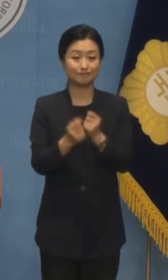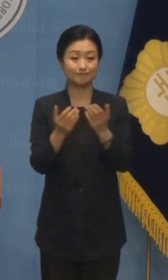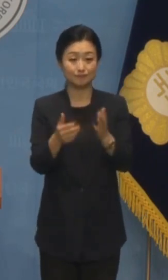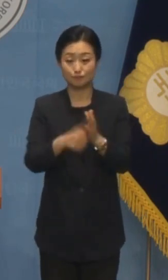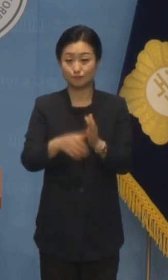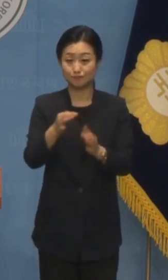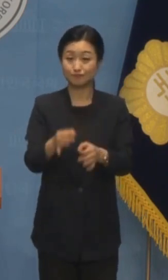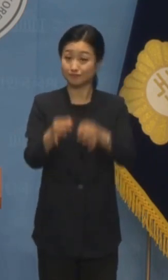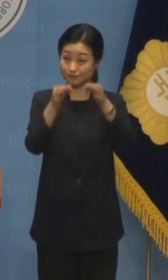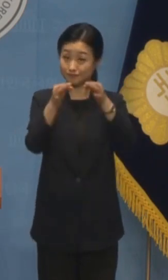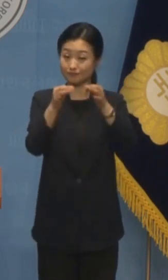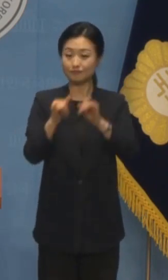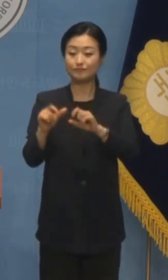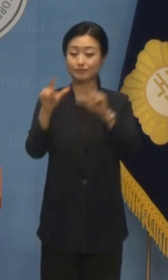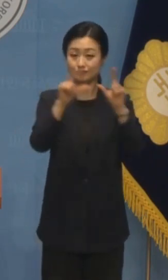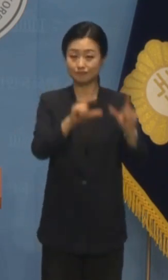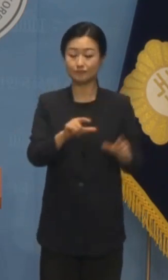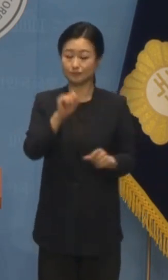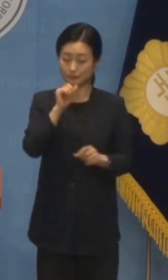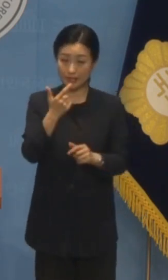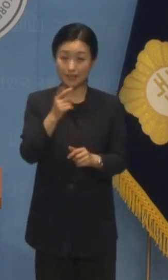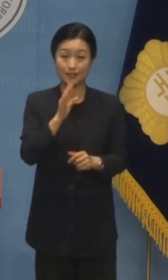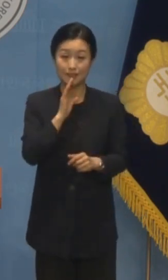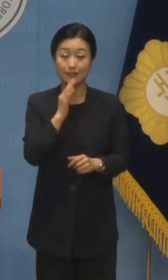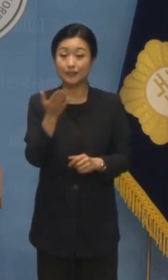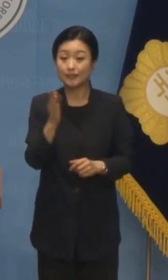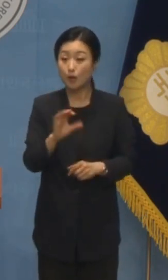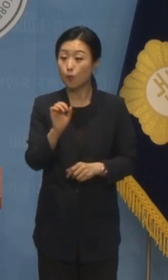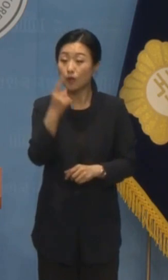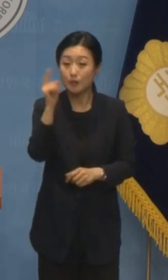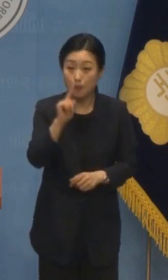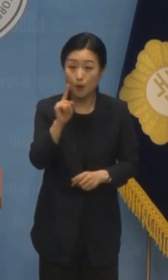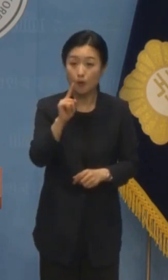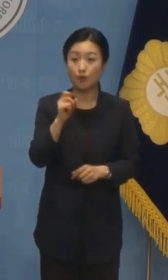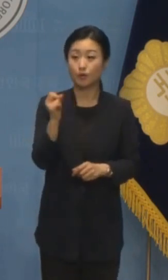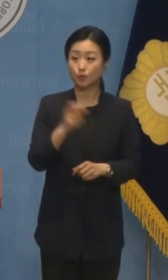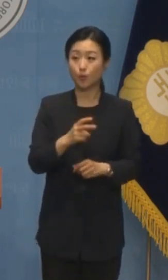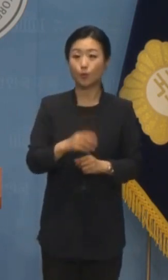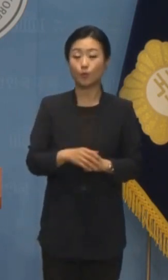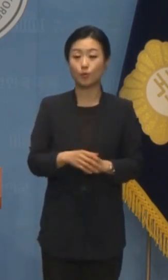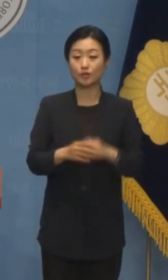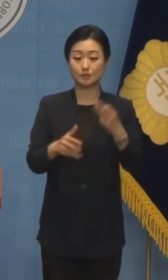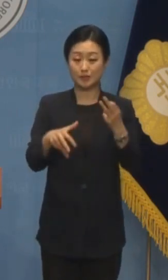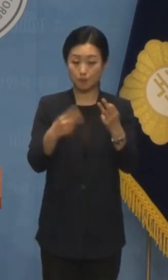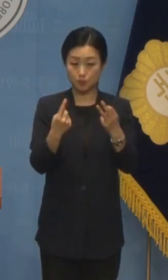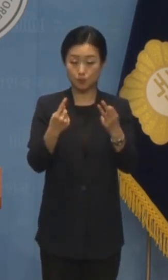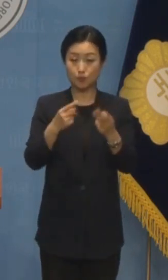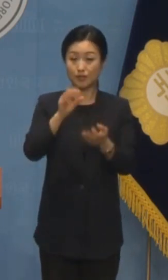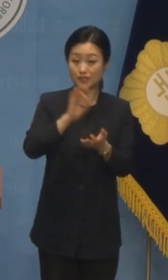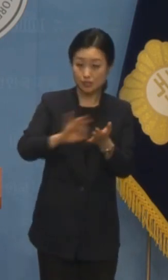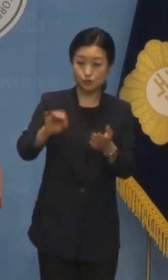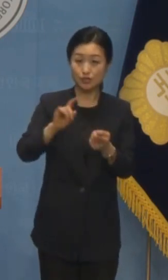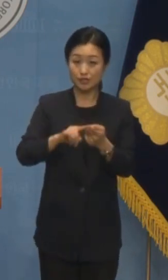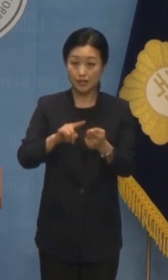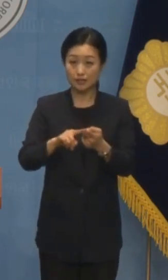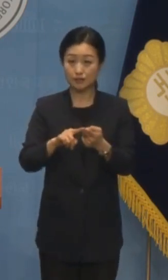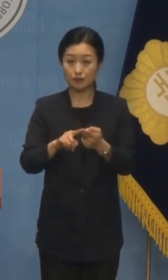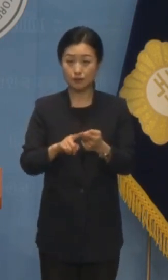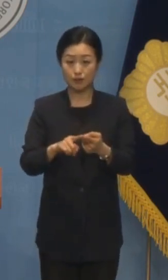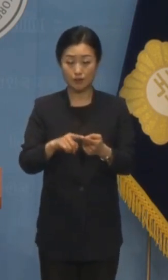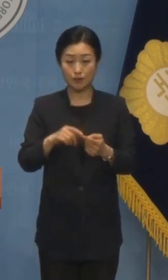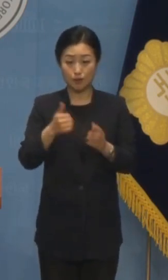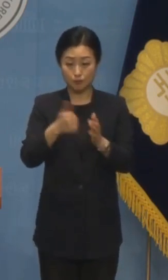물가 인상은 분명히 민생의 재앙인데요. 이 물가 인상의 원인이 무엇인지, 그리고 13조 원 재정 지출이 물가에 미치는 영향이